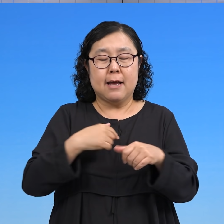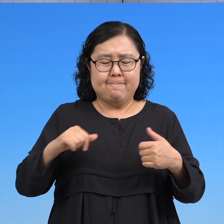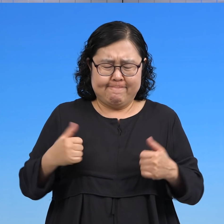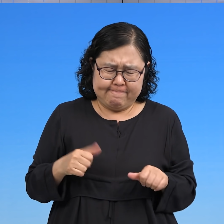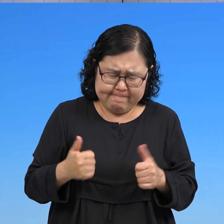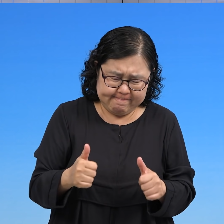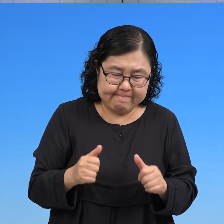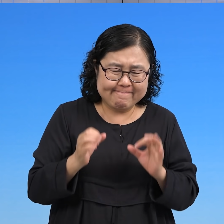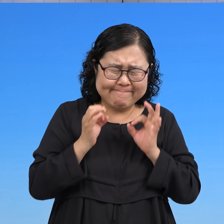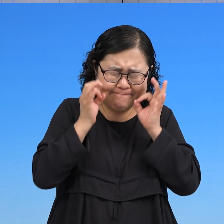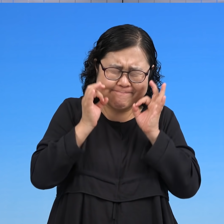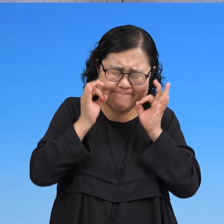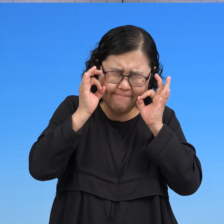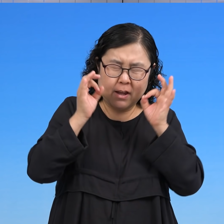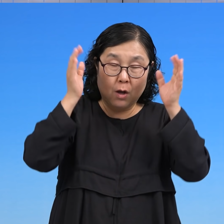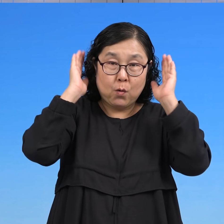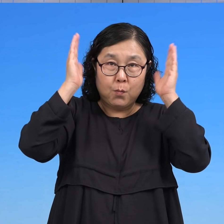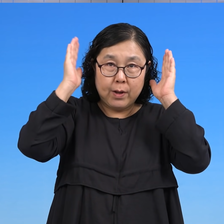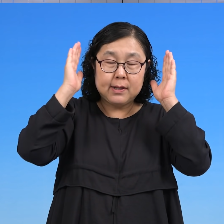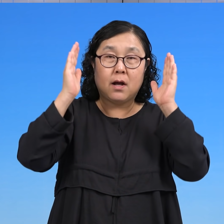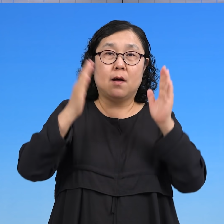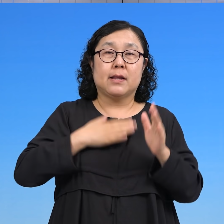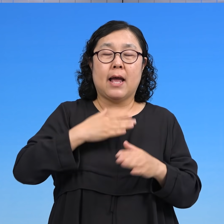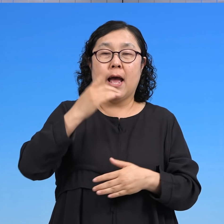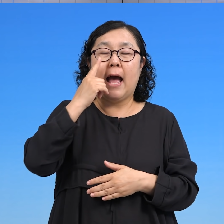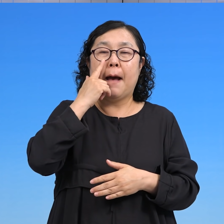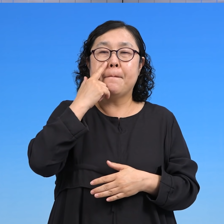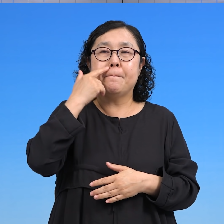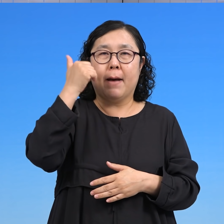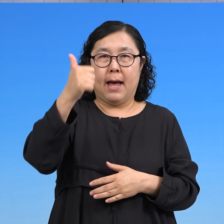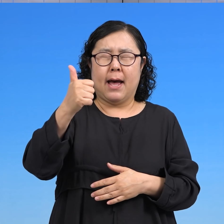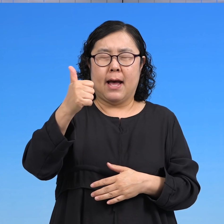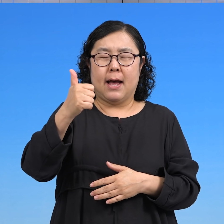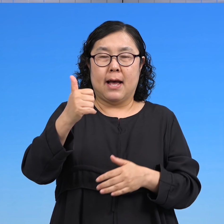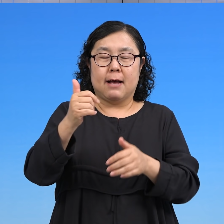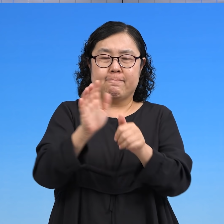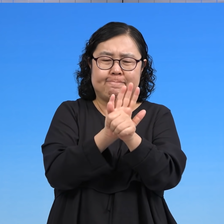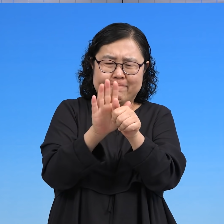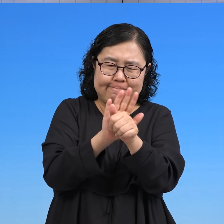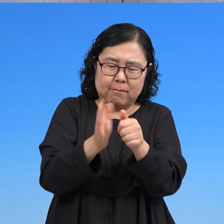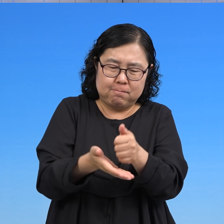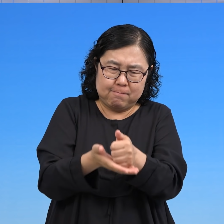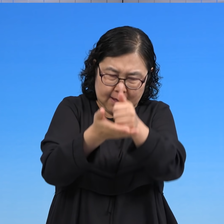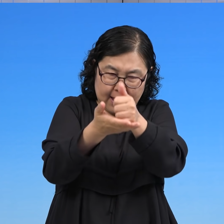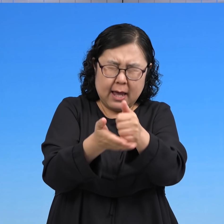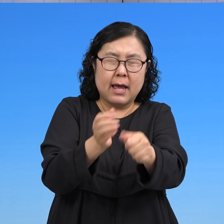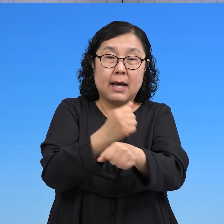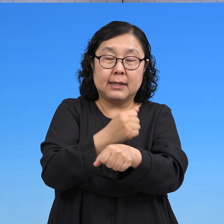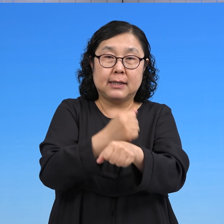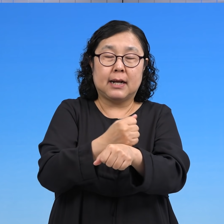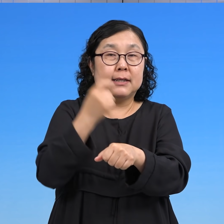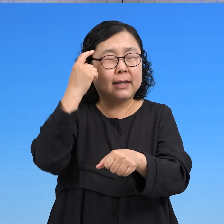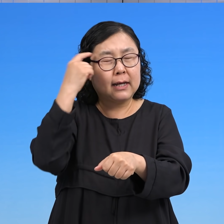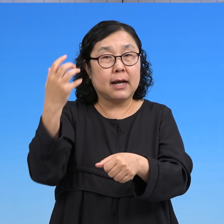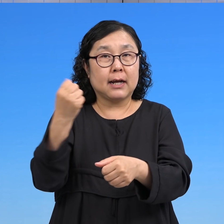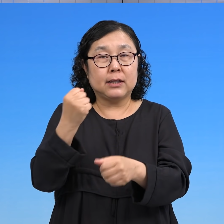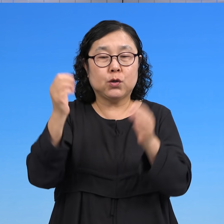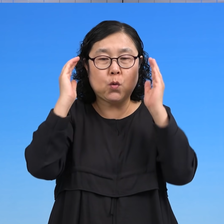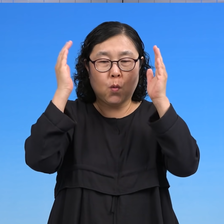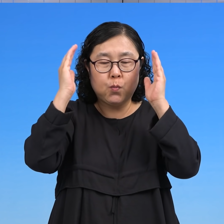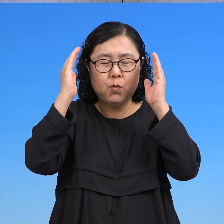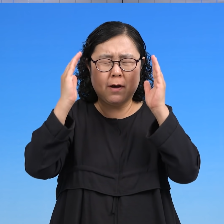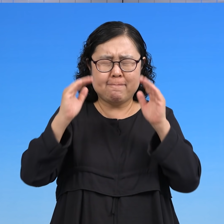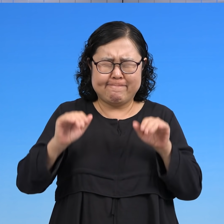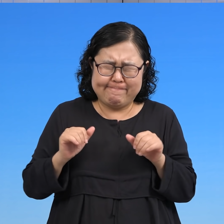이제 내 열심히 공부해서 나중에 우리 아버지 호강시켜 들어야지, 이런 생각을 가지고 공부를 열심히 했다는